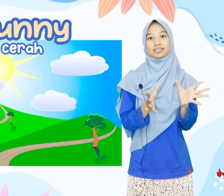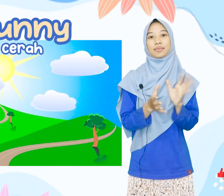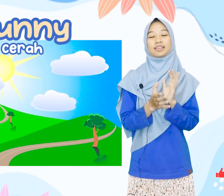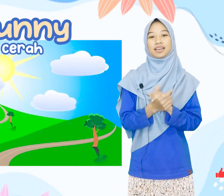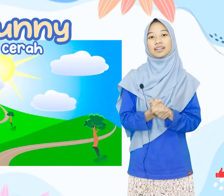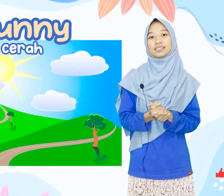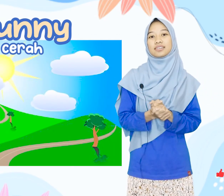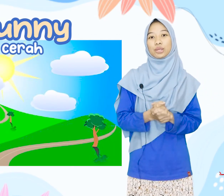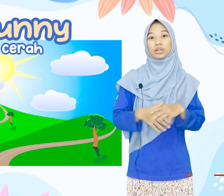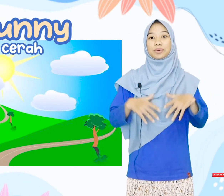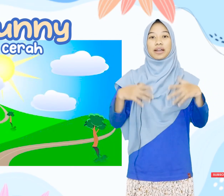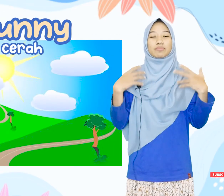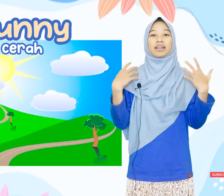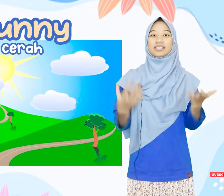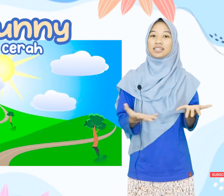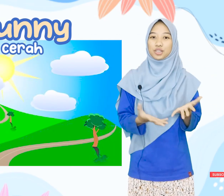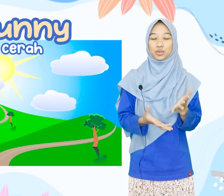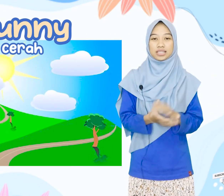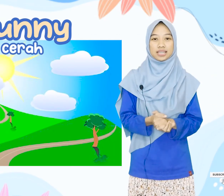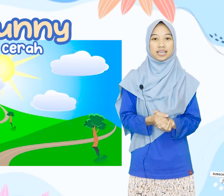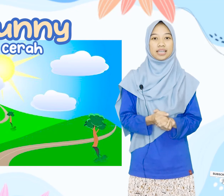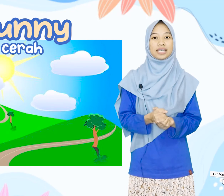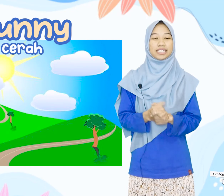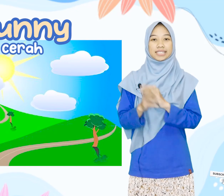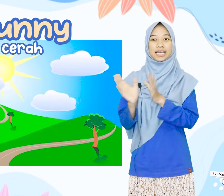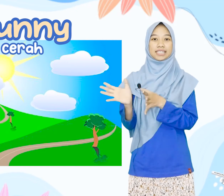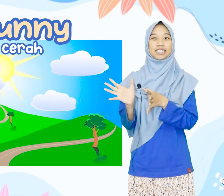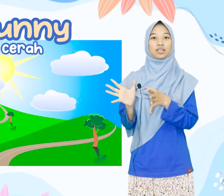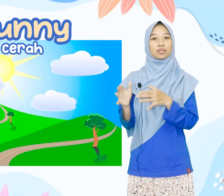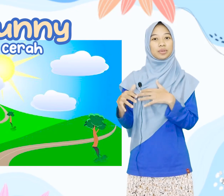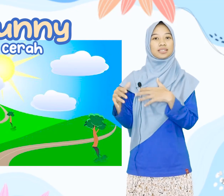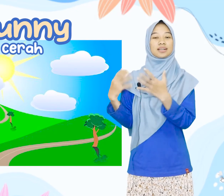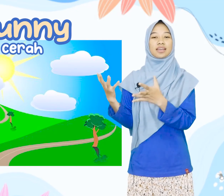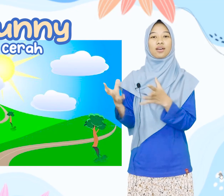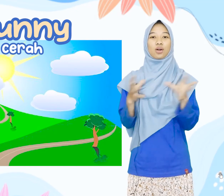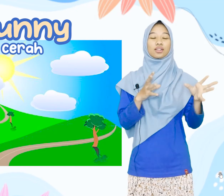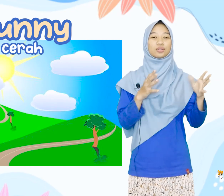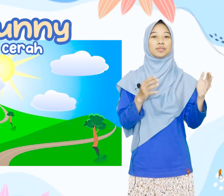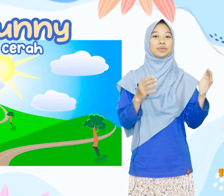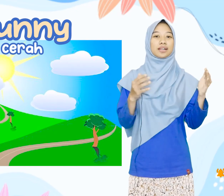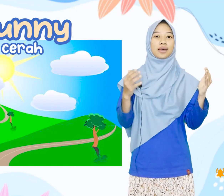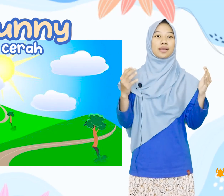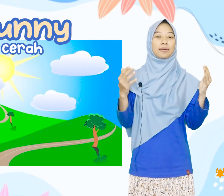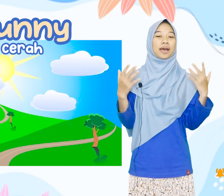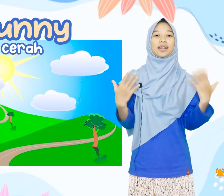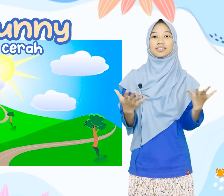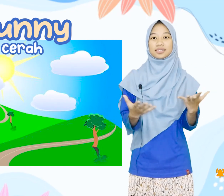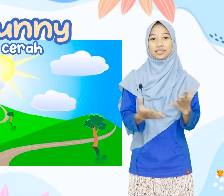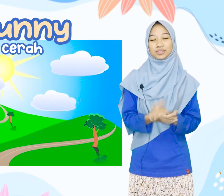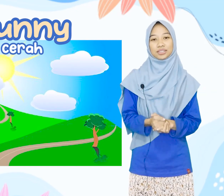sama aja artinya, yaitu lagi panas-panasnya nih cuacanya. It's sunny. Sunny itu lebih kecerah ya. Kalau hot itu benar-benar yang panas gitu.